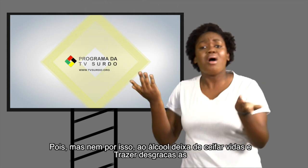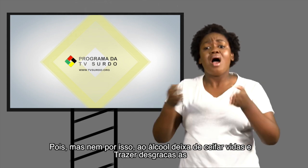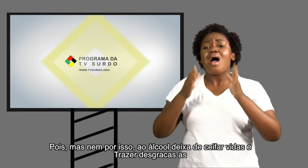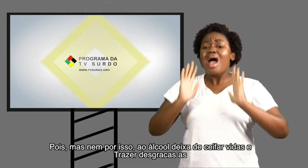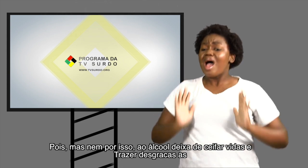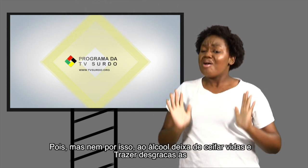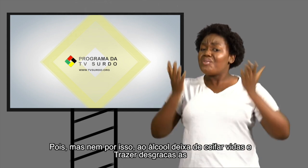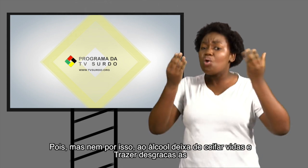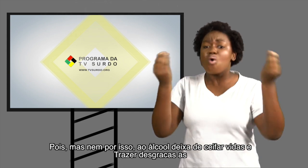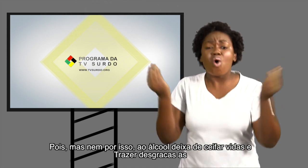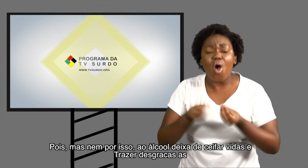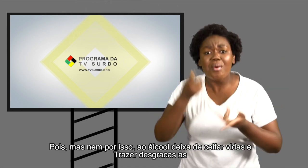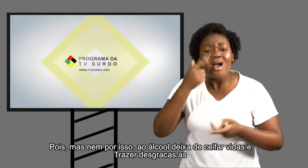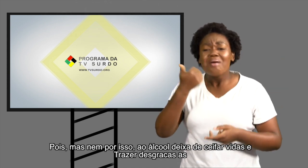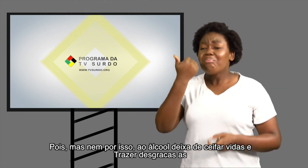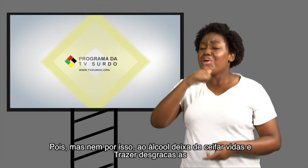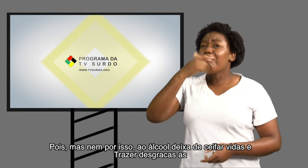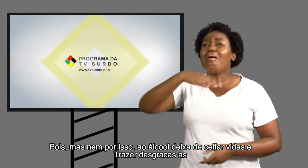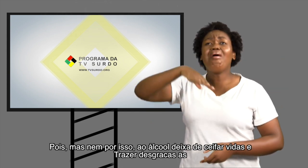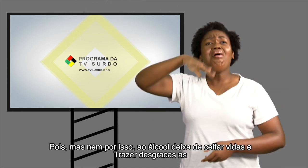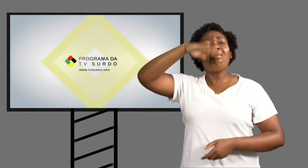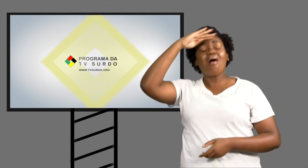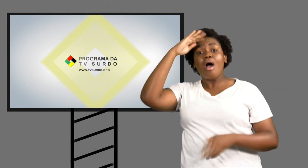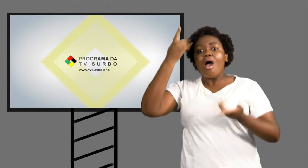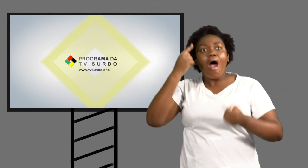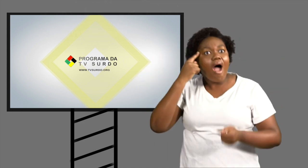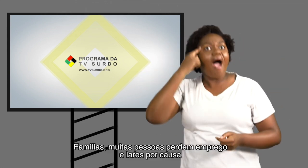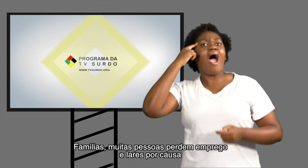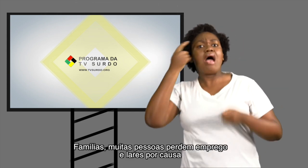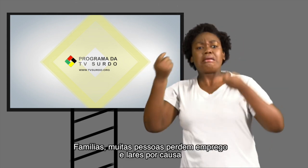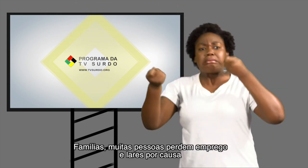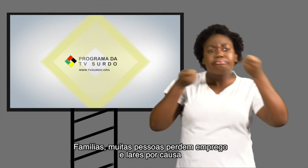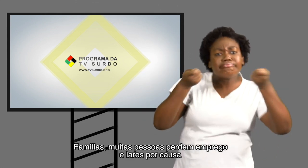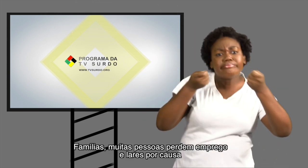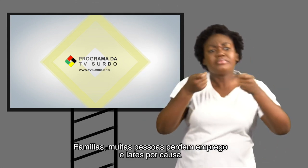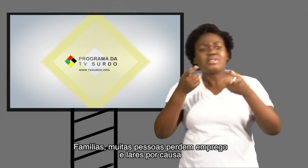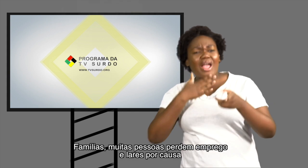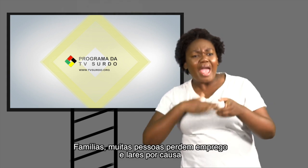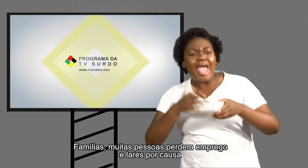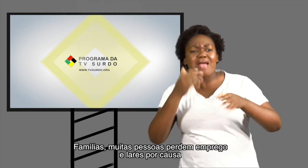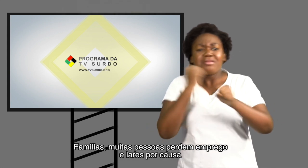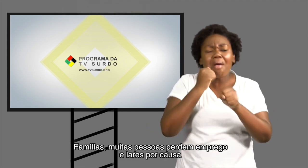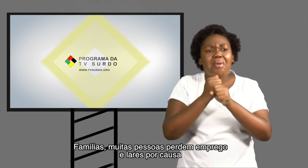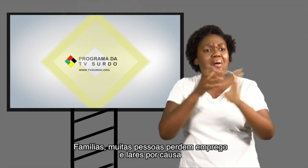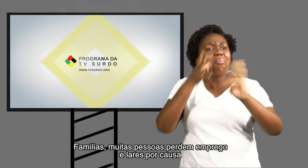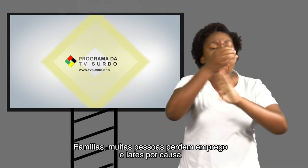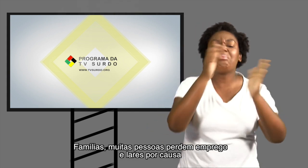Pois, mas nem por isso o álcool dessa desceifar vidas e trazer desgraças às famílias.